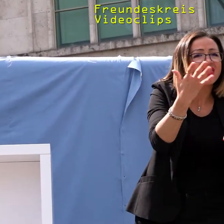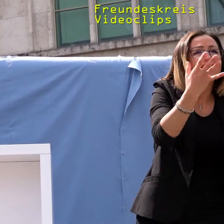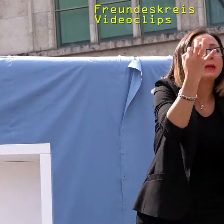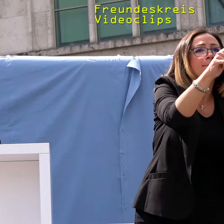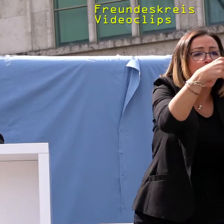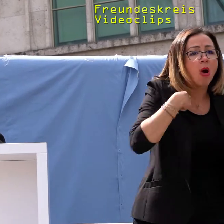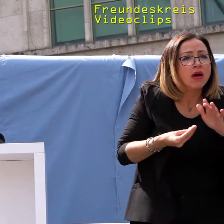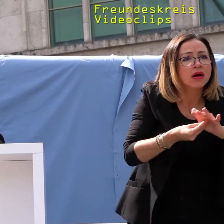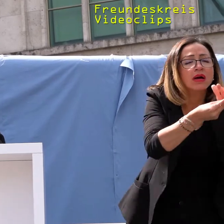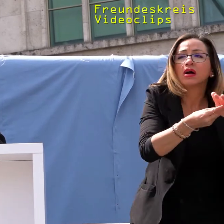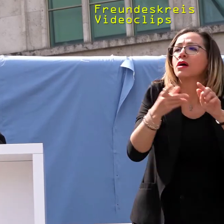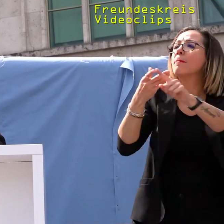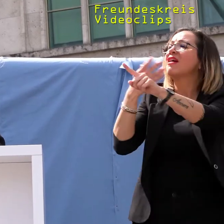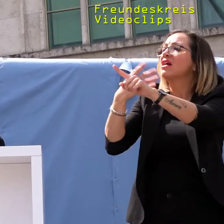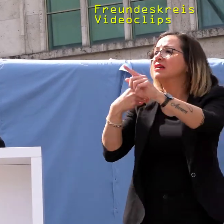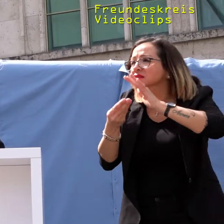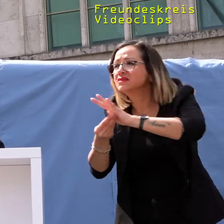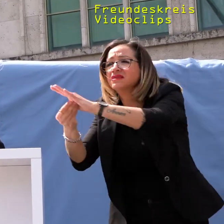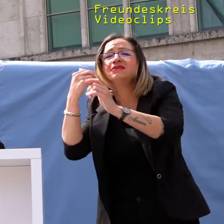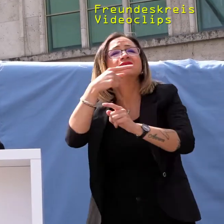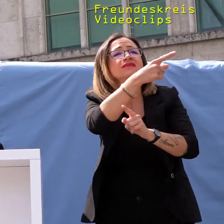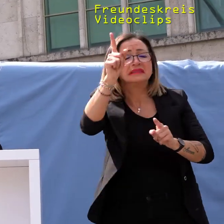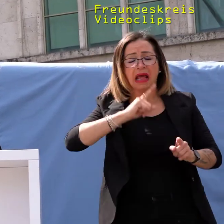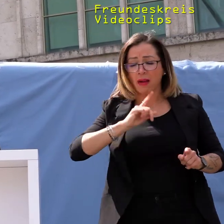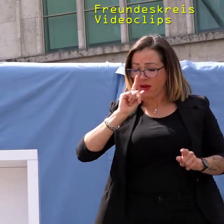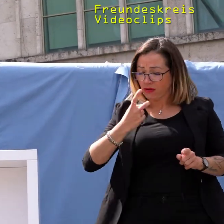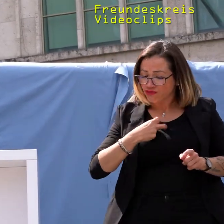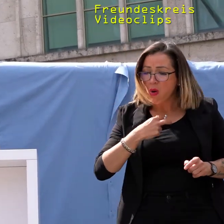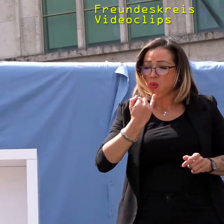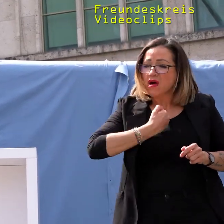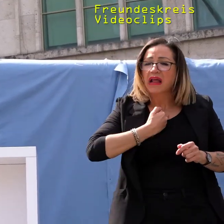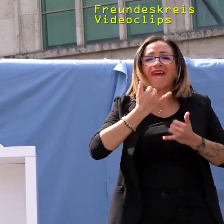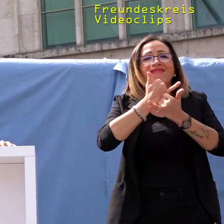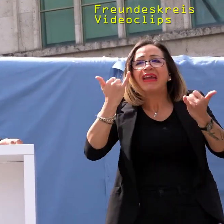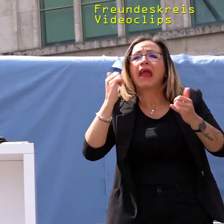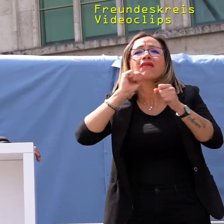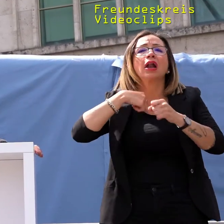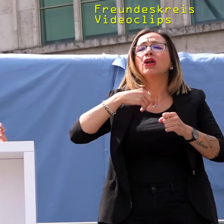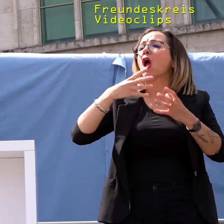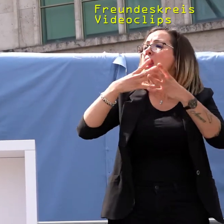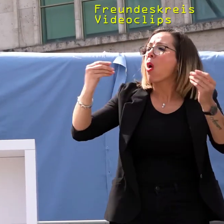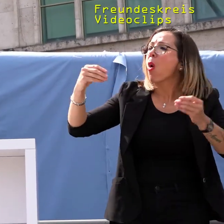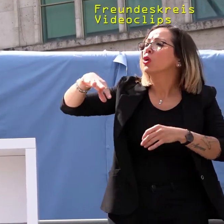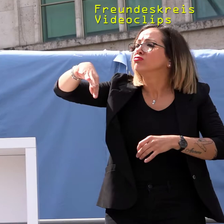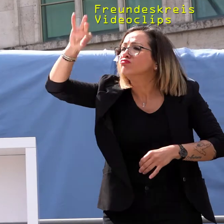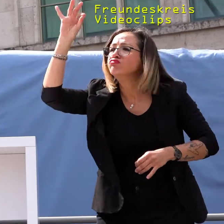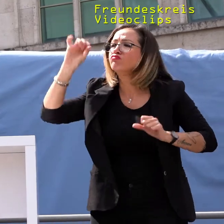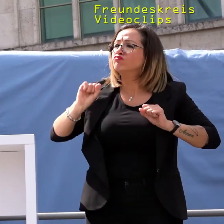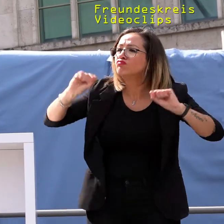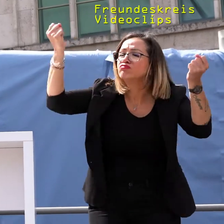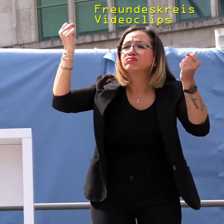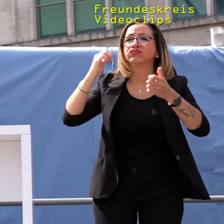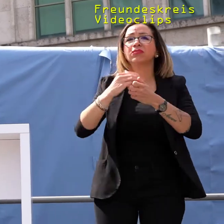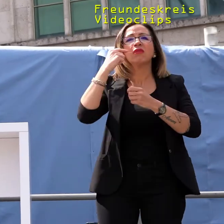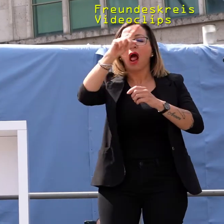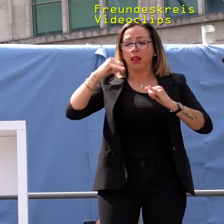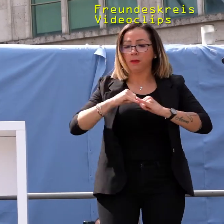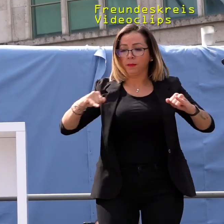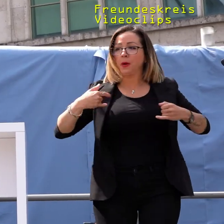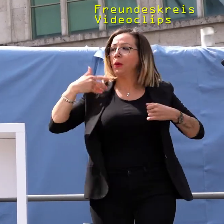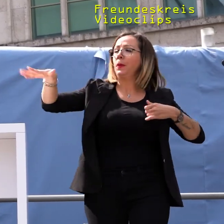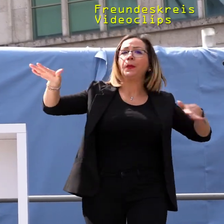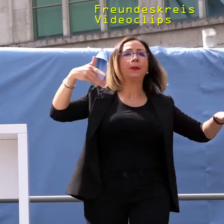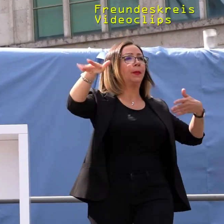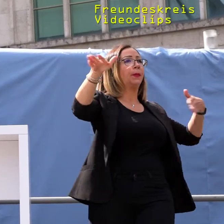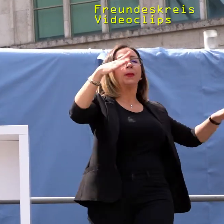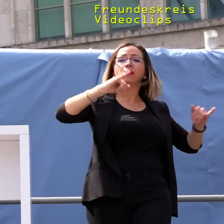eure ganz eigene Art und Weise dazu bei, Lösungen zu schaffen. Lasst uns stets ermutigen, unsere Komfortzone zu verlassen und andere Wege